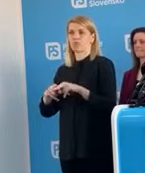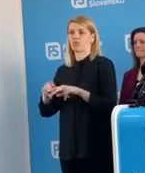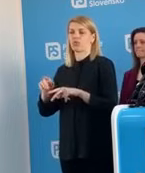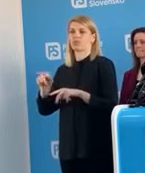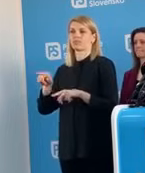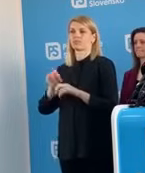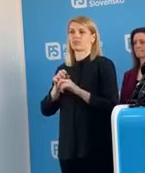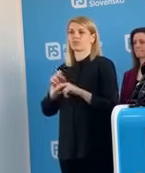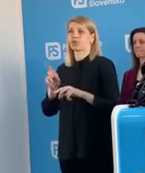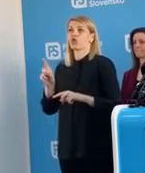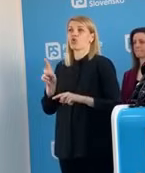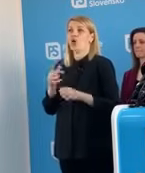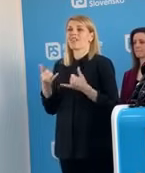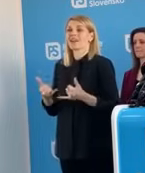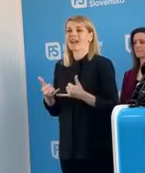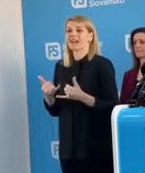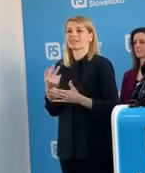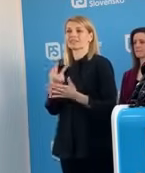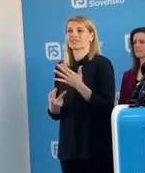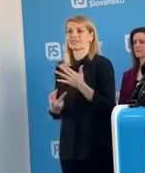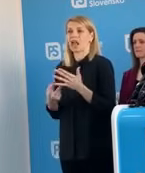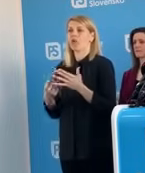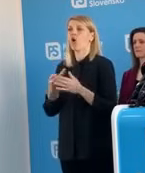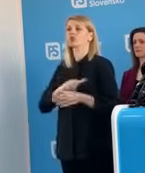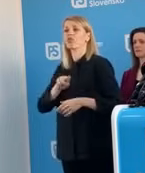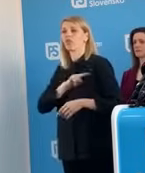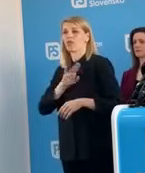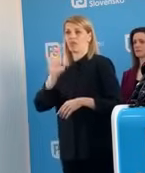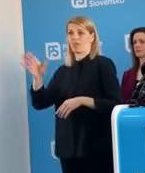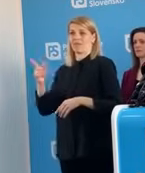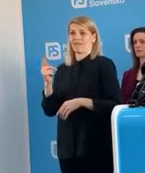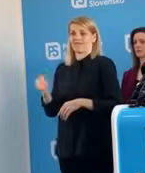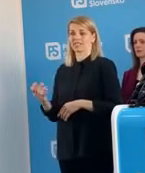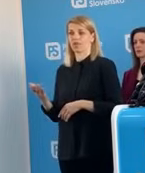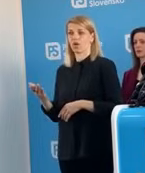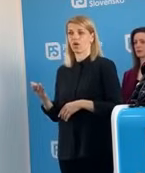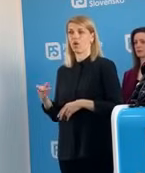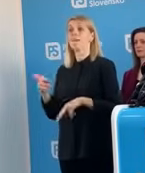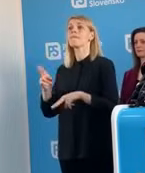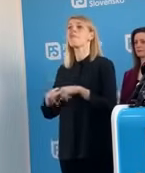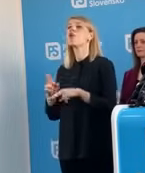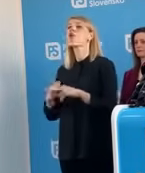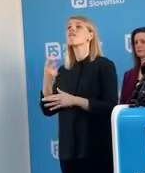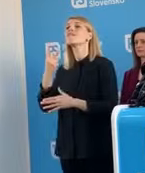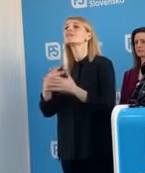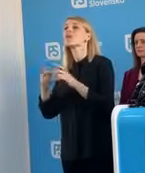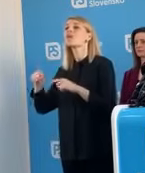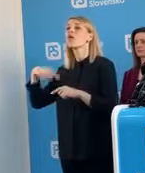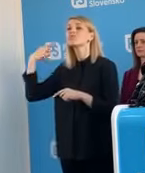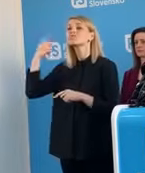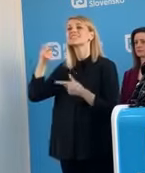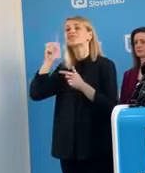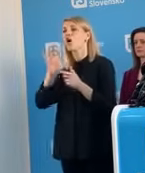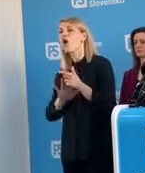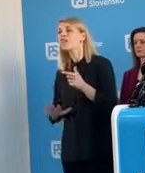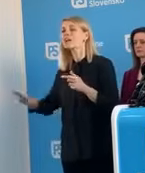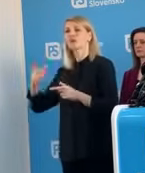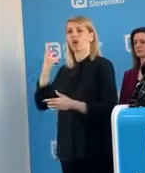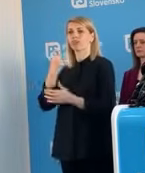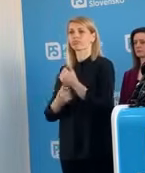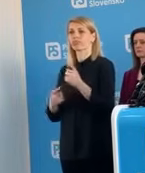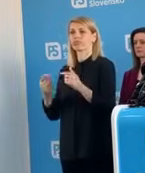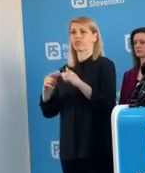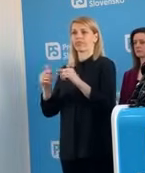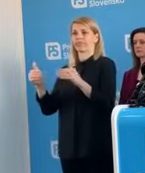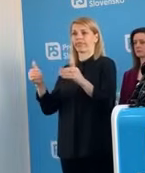Roberta Fica za to môže a Slovensko bude niesť tie následky. Slovenská spoločnosť, slovenská budúcnosť, slovenské regióny. Čiže nemyslím si, že